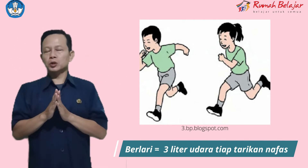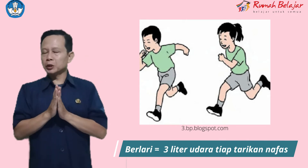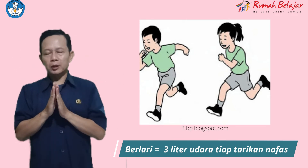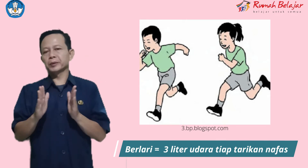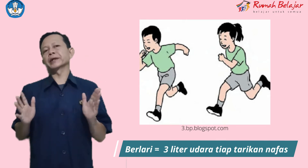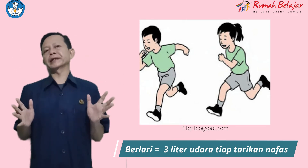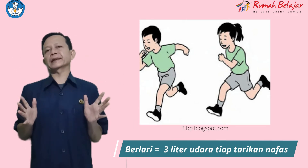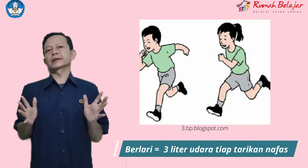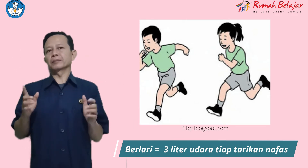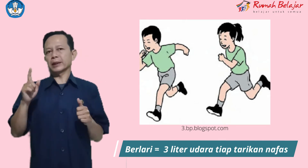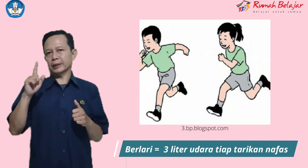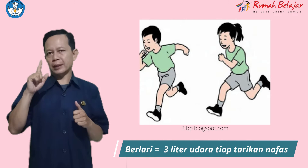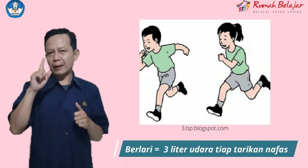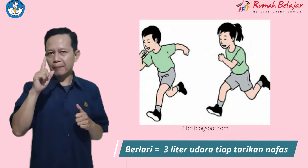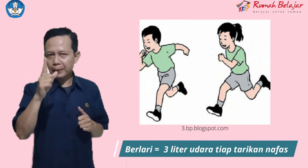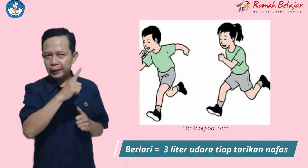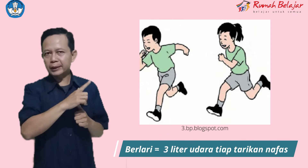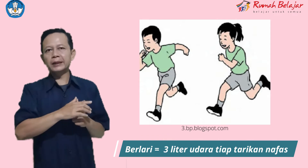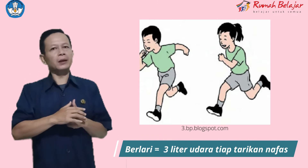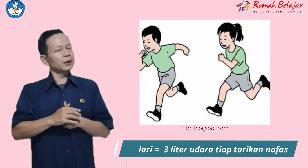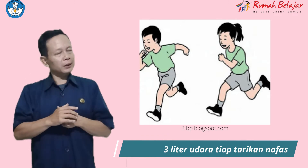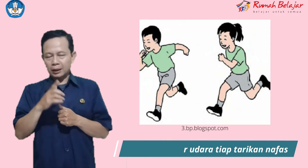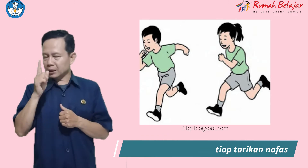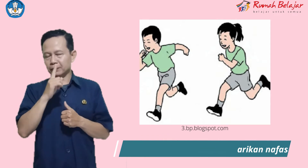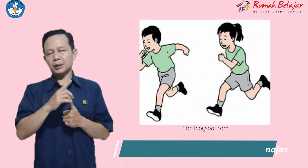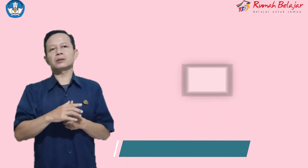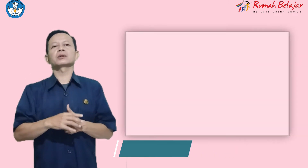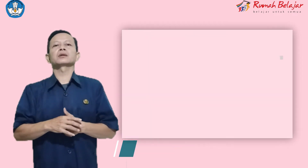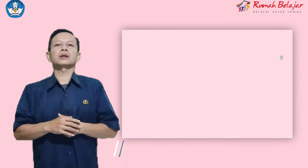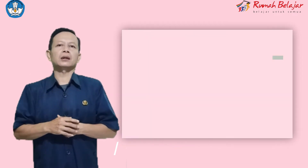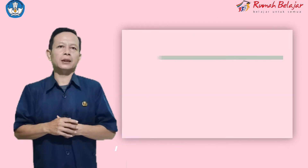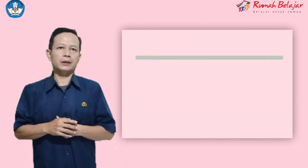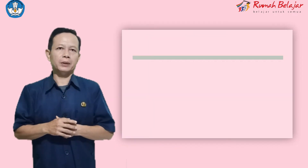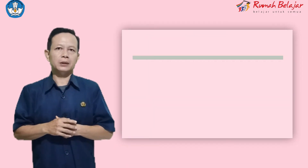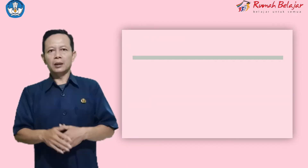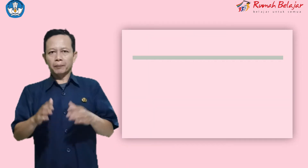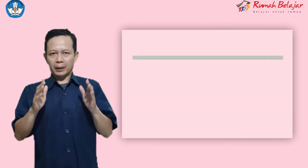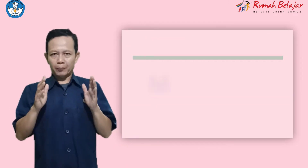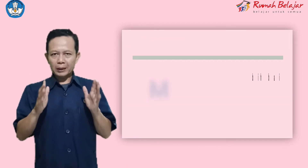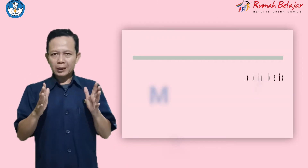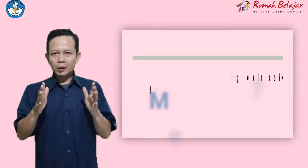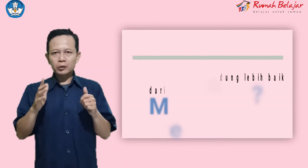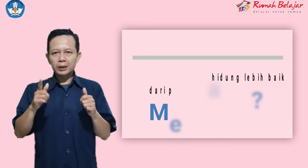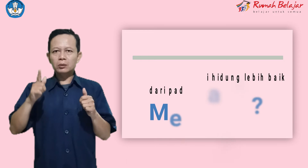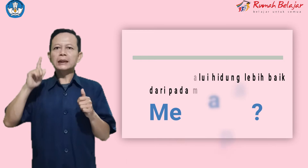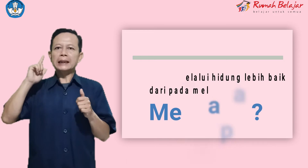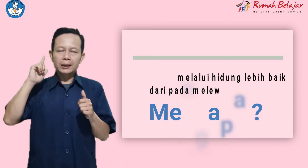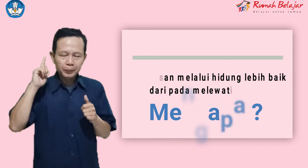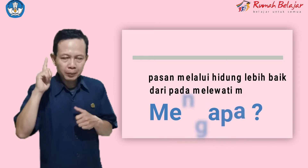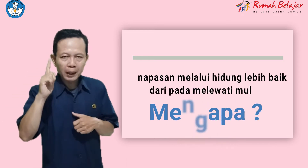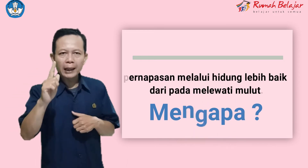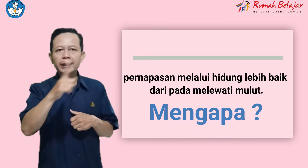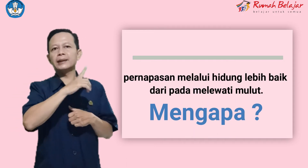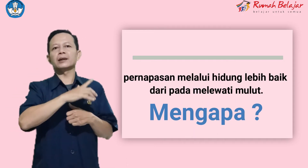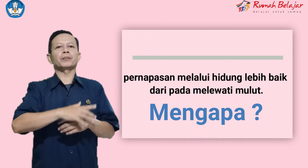membutuhkan oksigen lebih banyak, bahkan sampai 3 liter dalam satu tarikan napas. Pernapasan melalui hidung